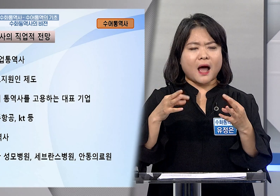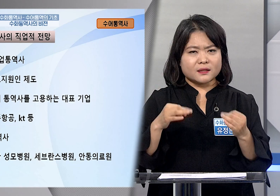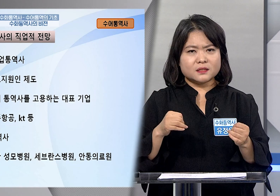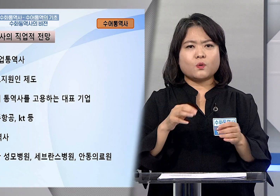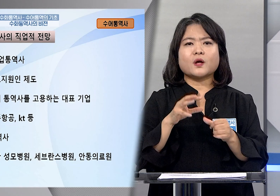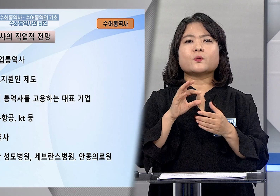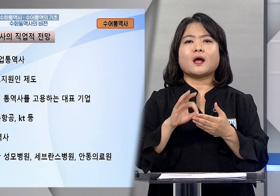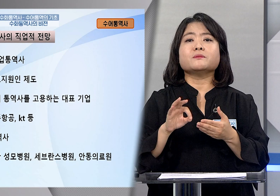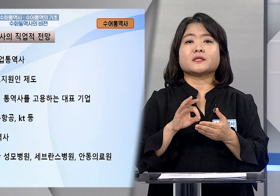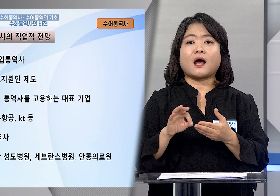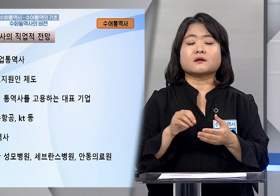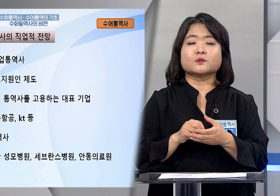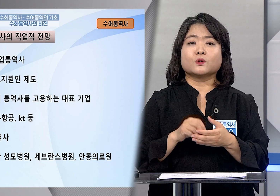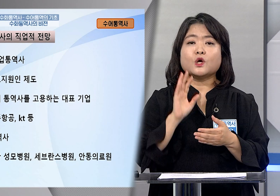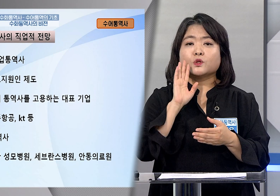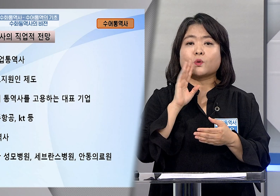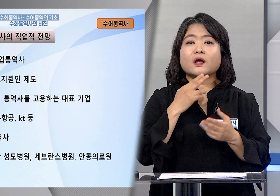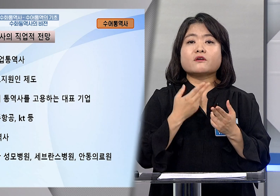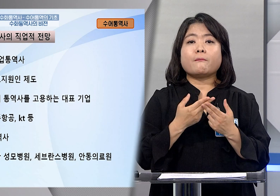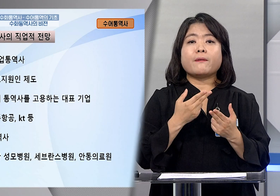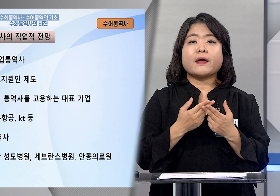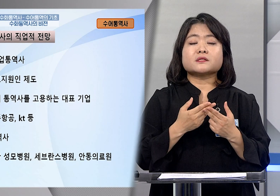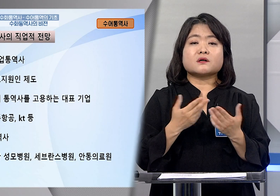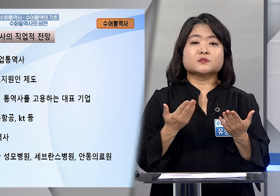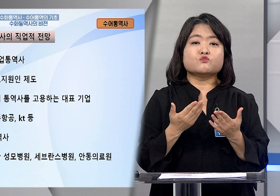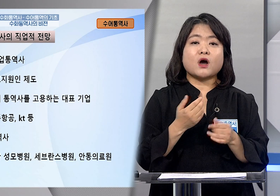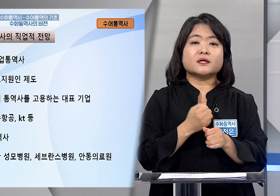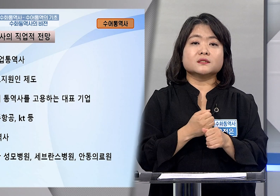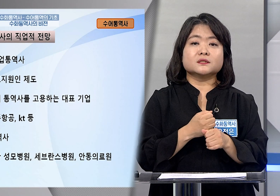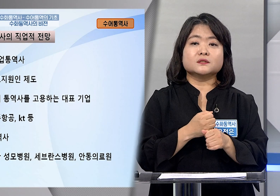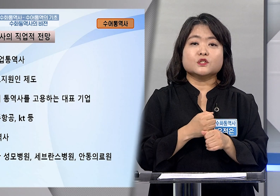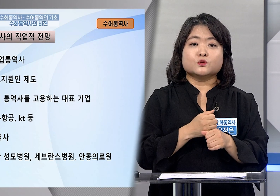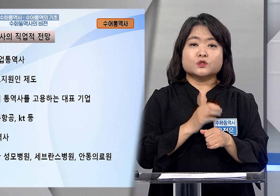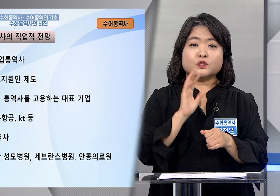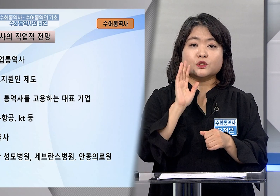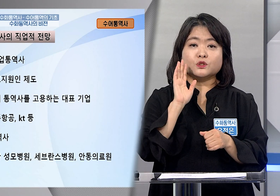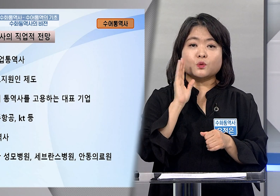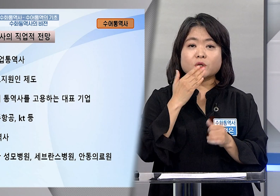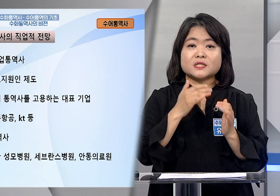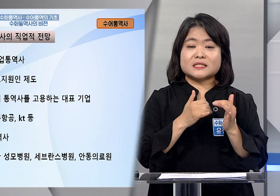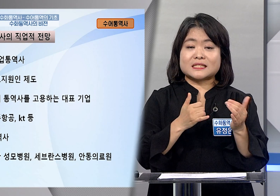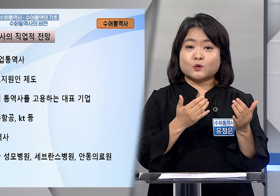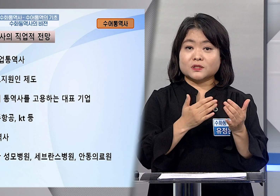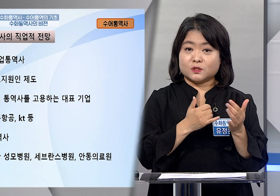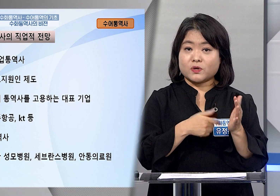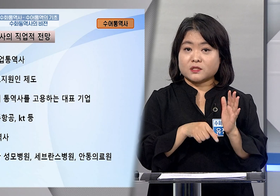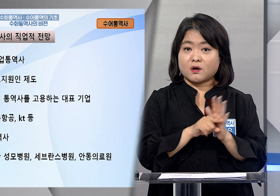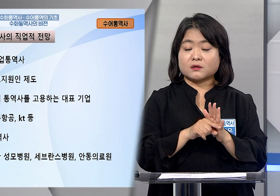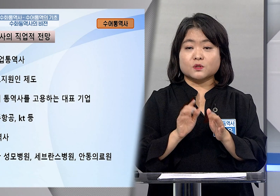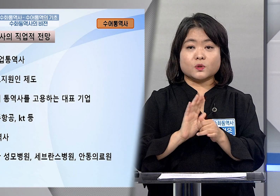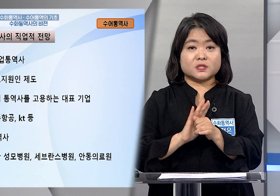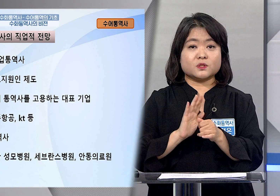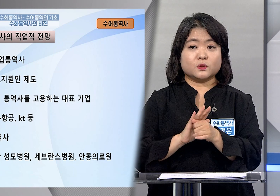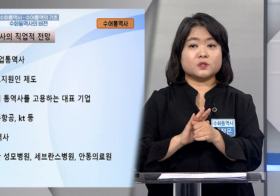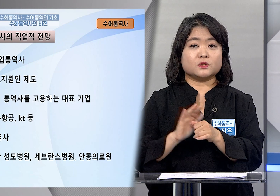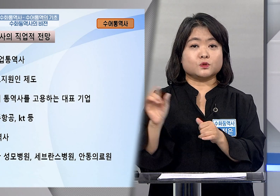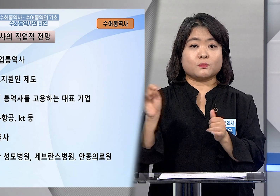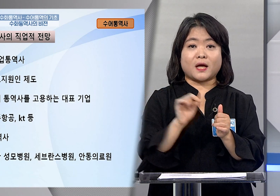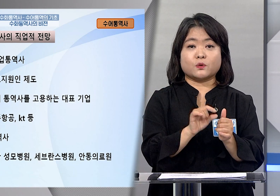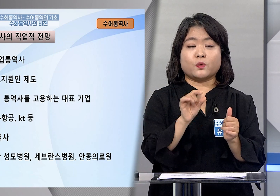많이 활용합니다. 그리고 농아인협회에서 근무하는 우리 농인 직원을 위해서 근로지원인들도 많이